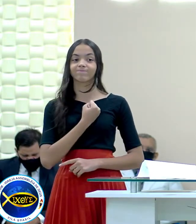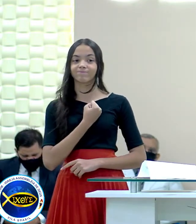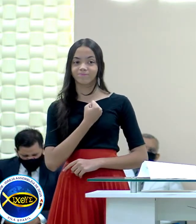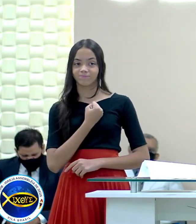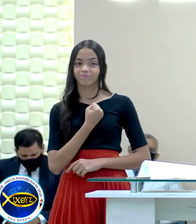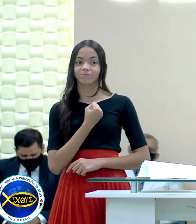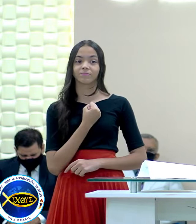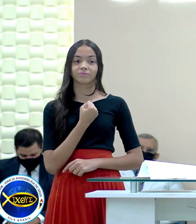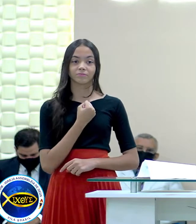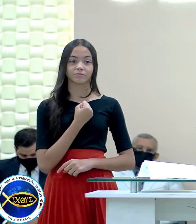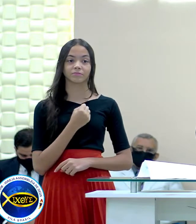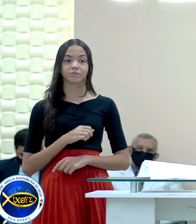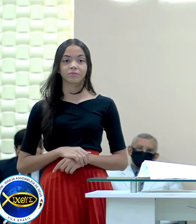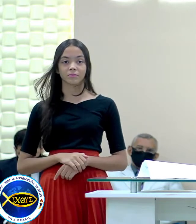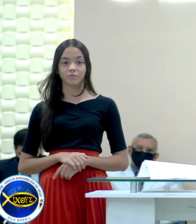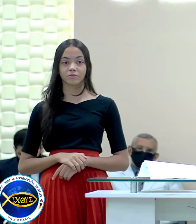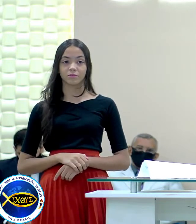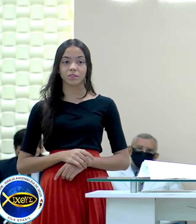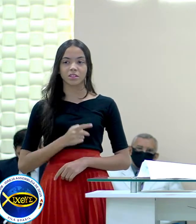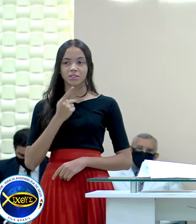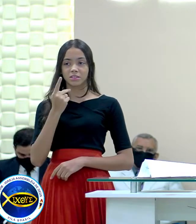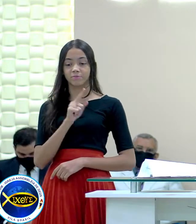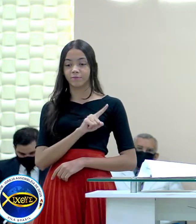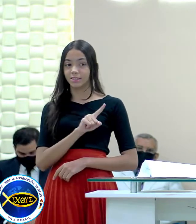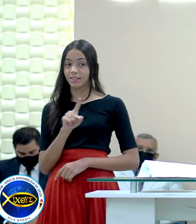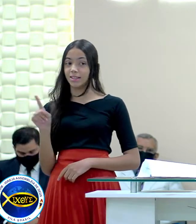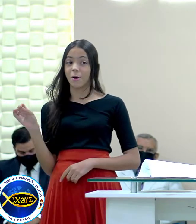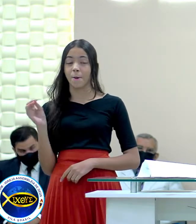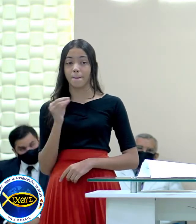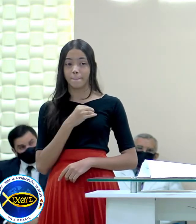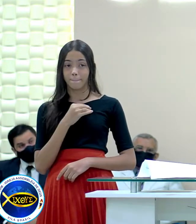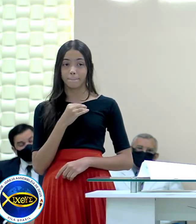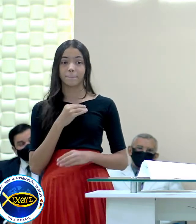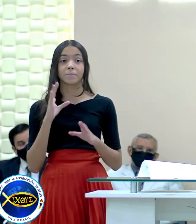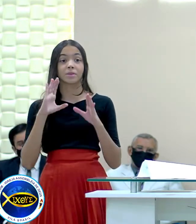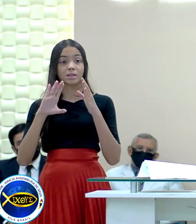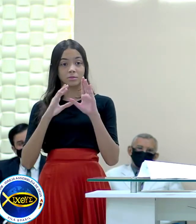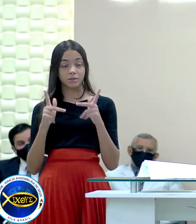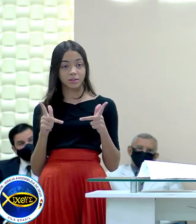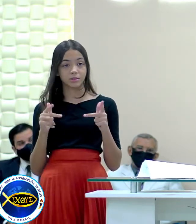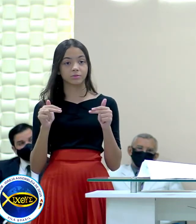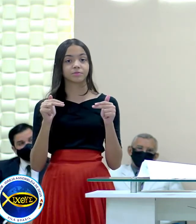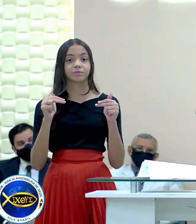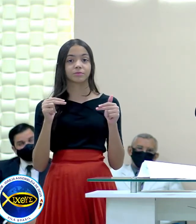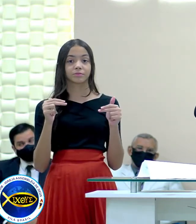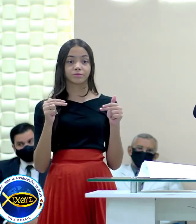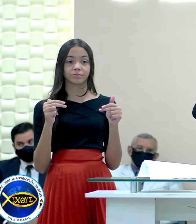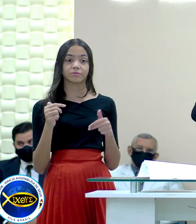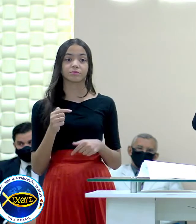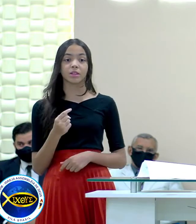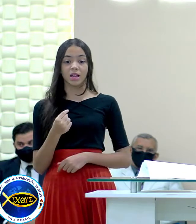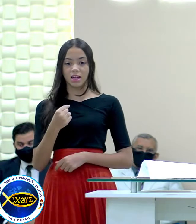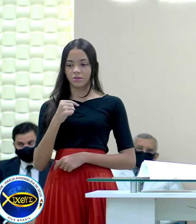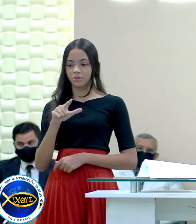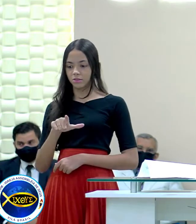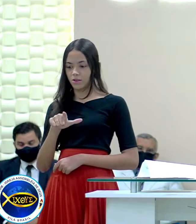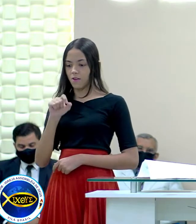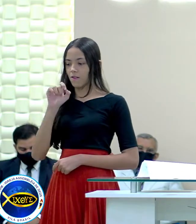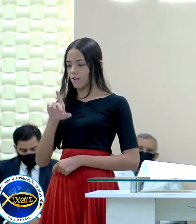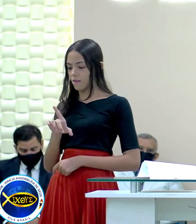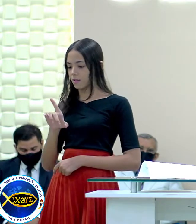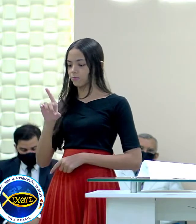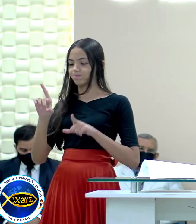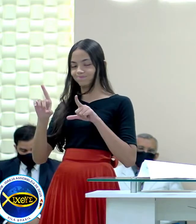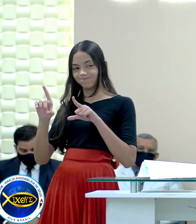nós dissemos não ao pecado. E cantamos como ele disse: eu escolho Deus,